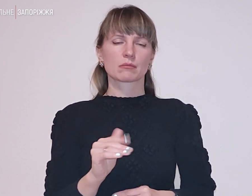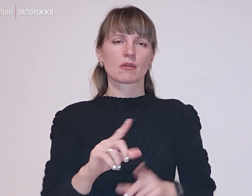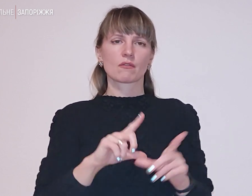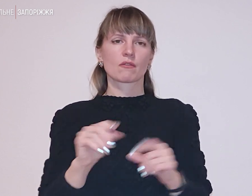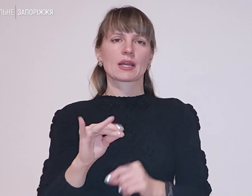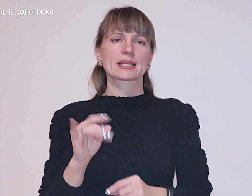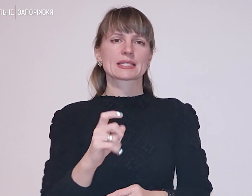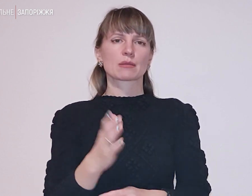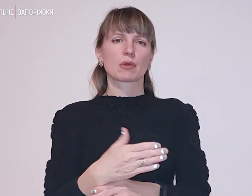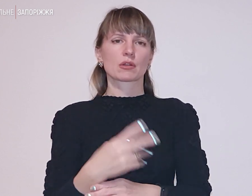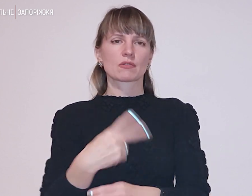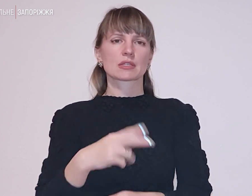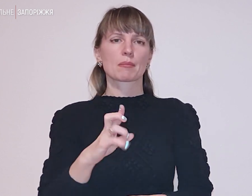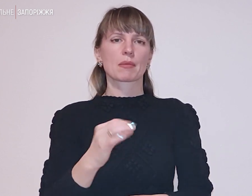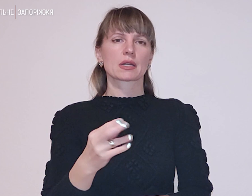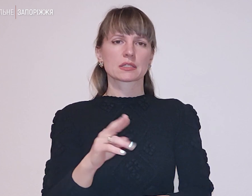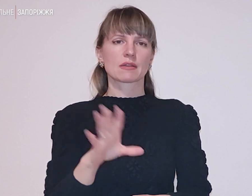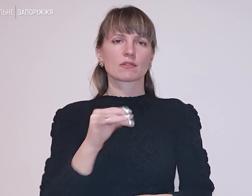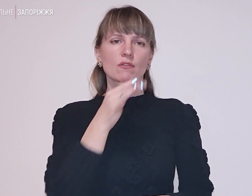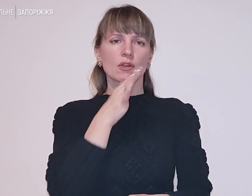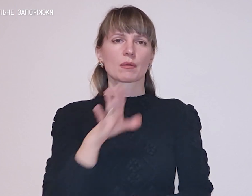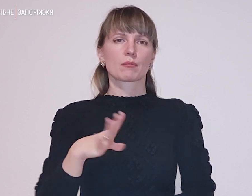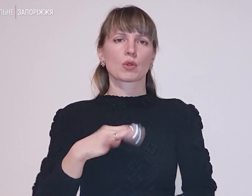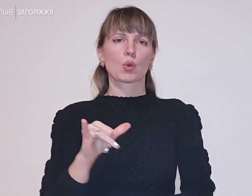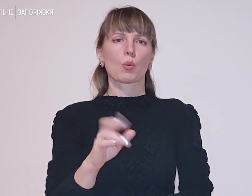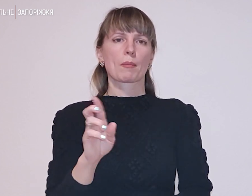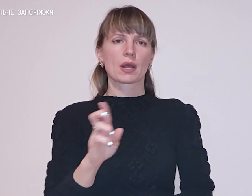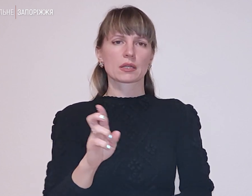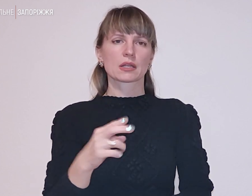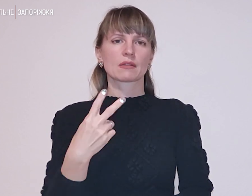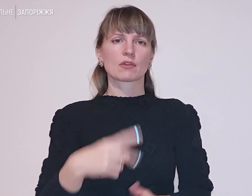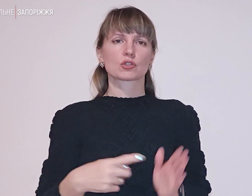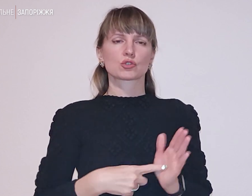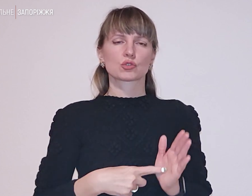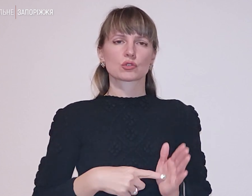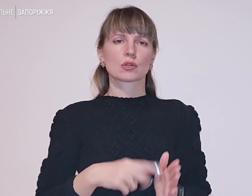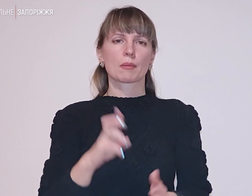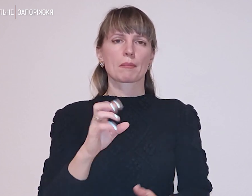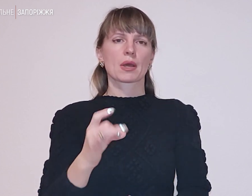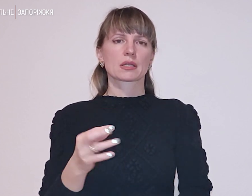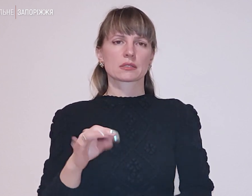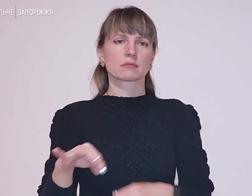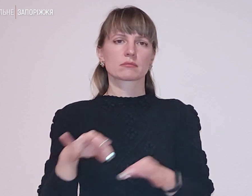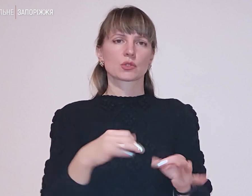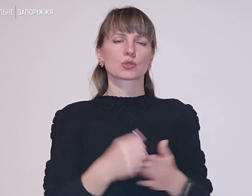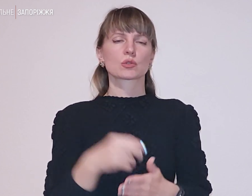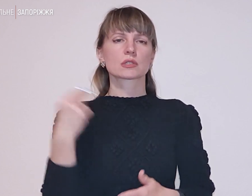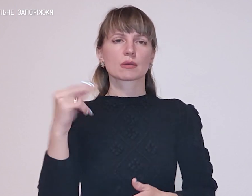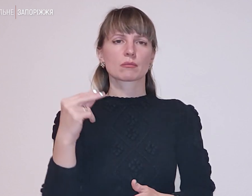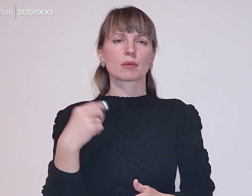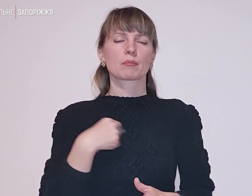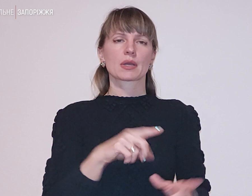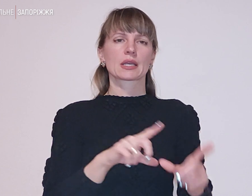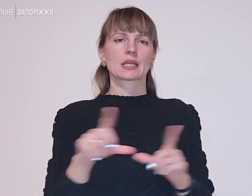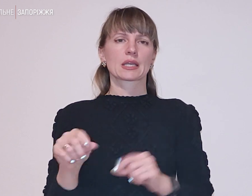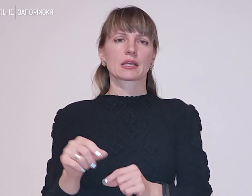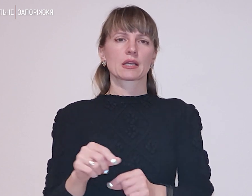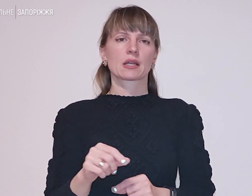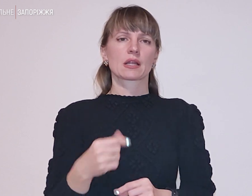20 березня. Весь цей час знаходились у Бердянську та 26 березня дістали з Запоріжжя. Ми їхали, нас вивезли